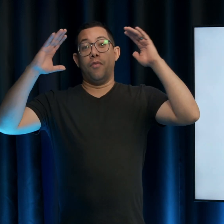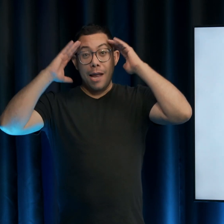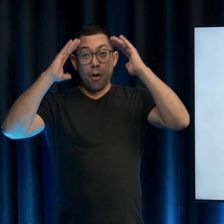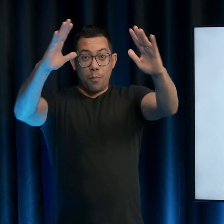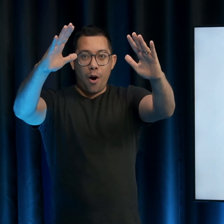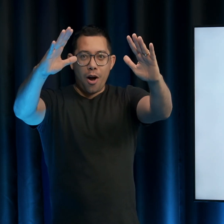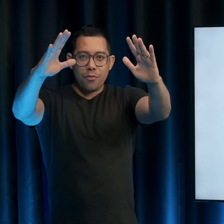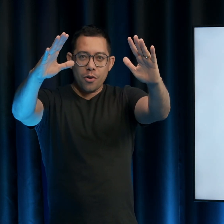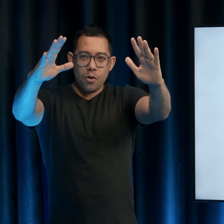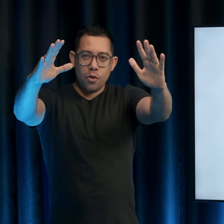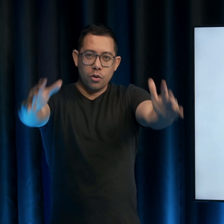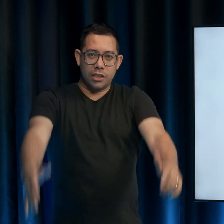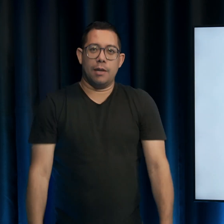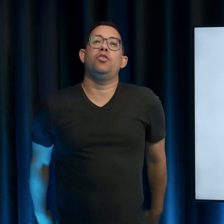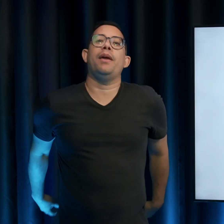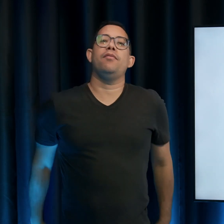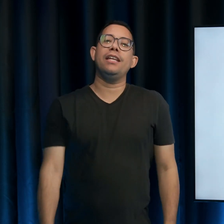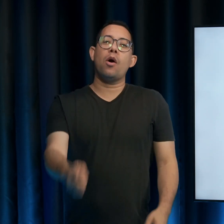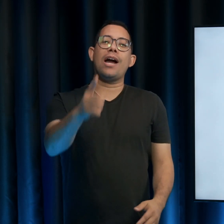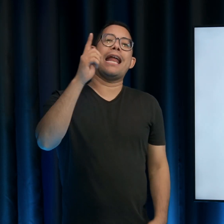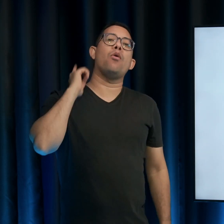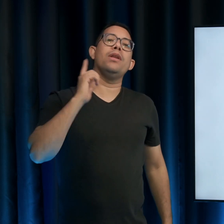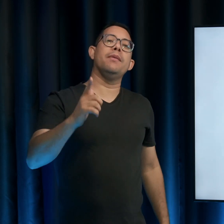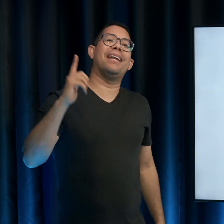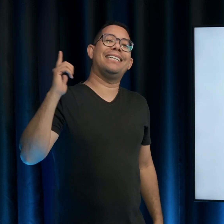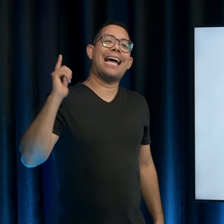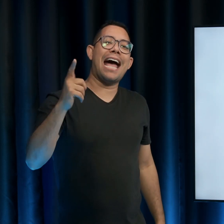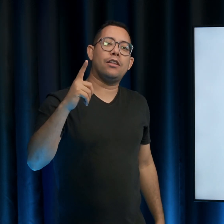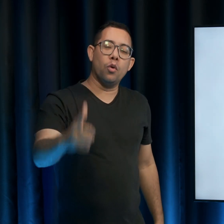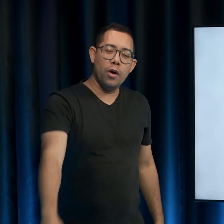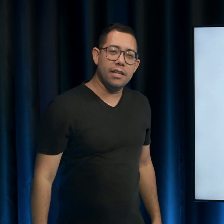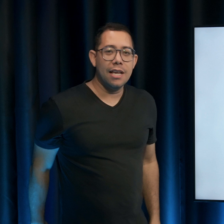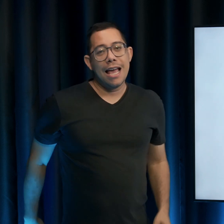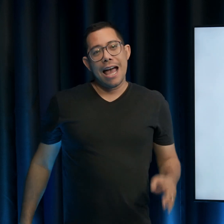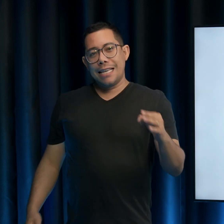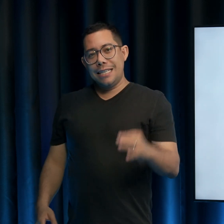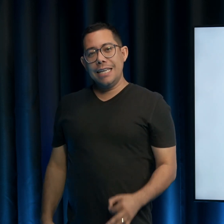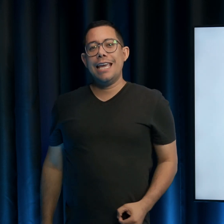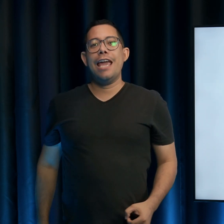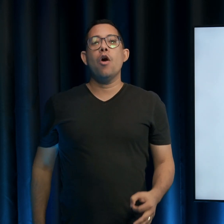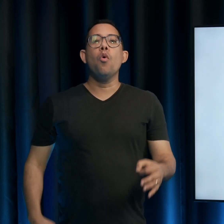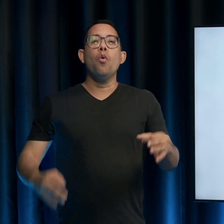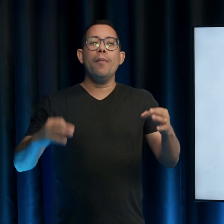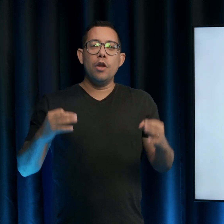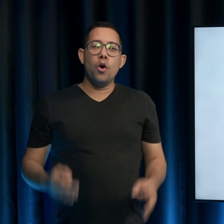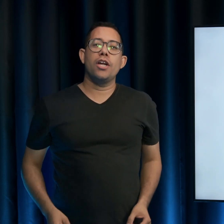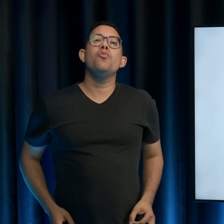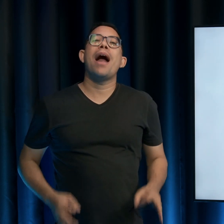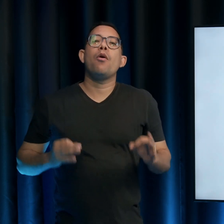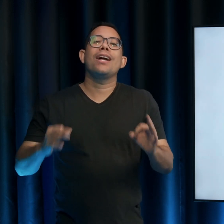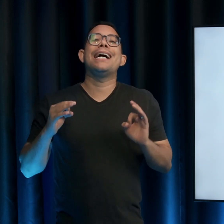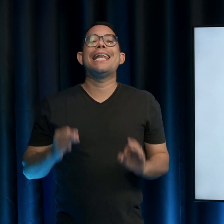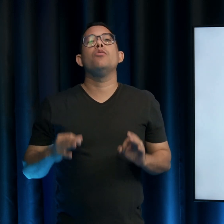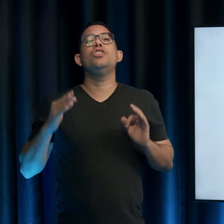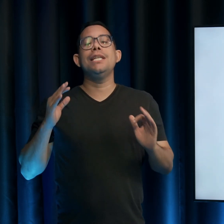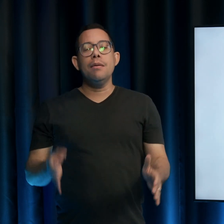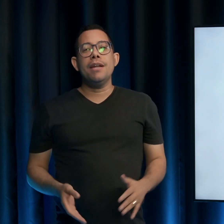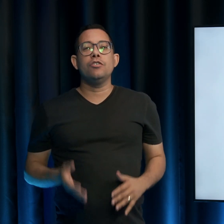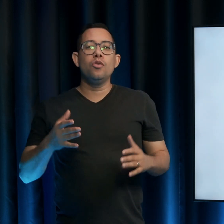Fala, meu povo! Seja muito bem-vindo ao canal Libras A2. Aqui é o melhor e o maior canal de Libras no